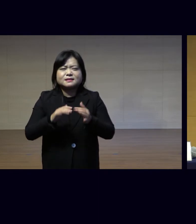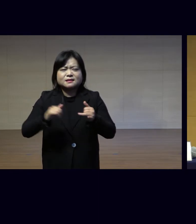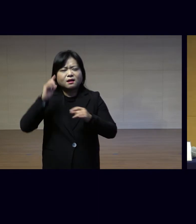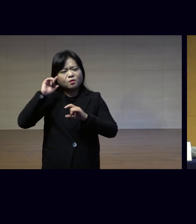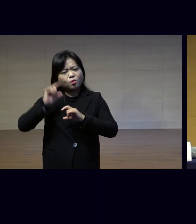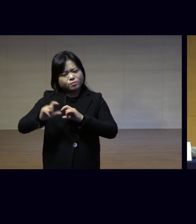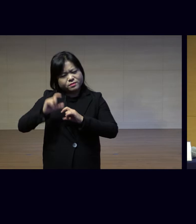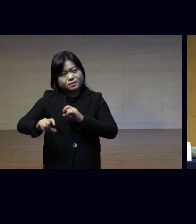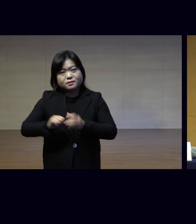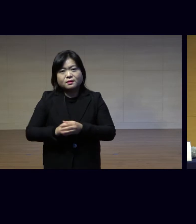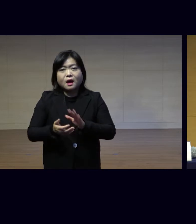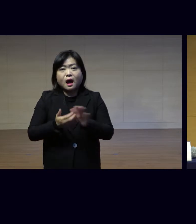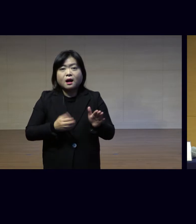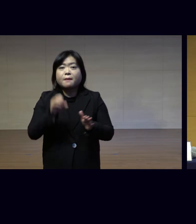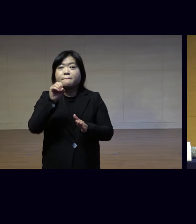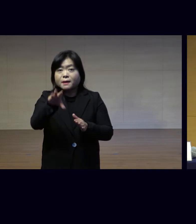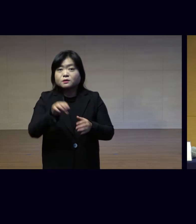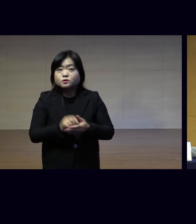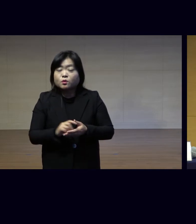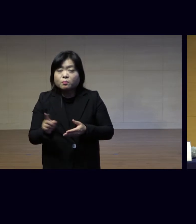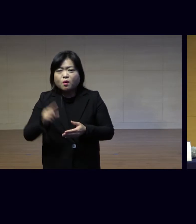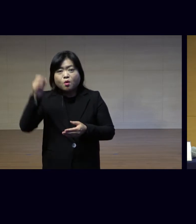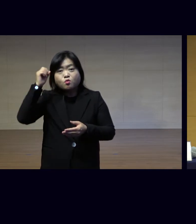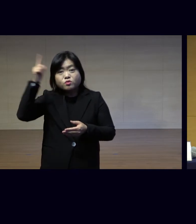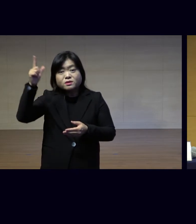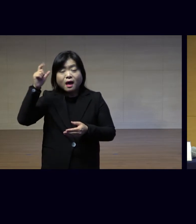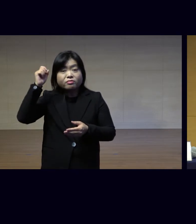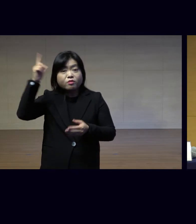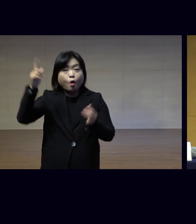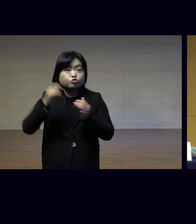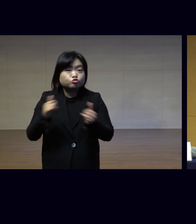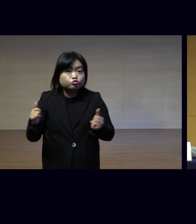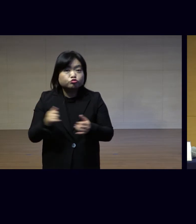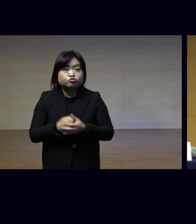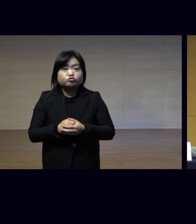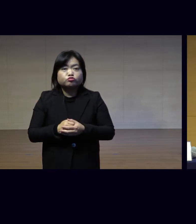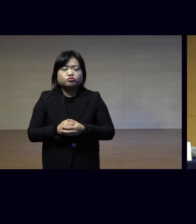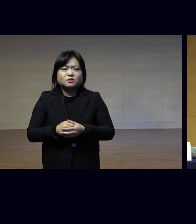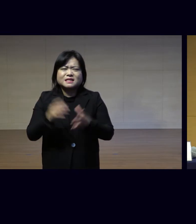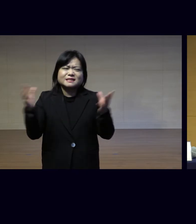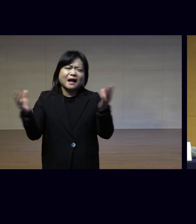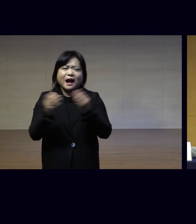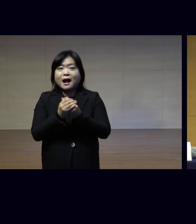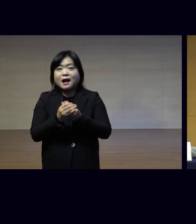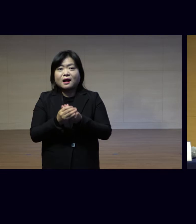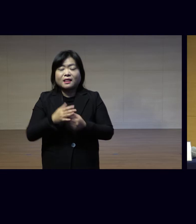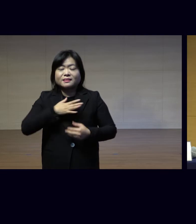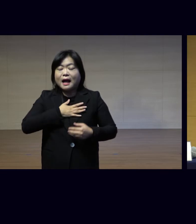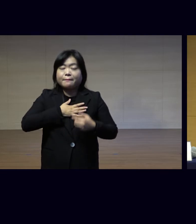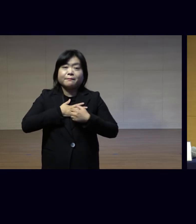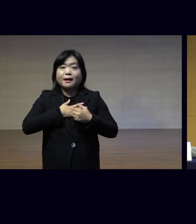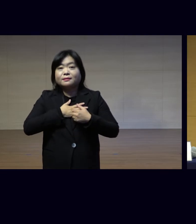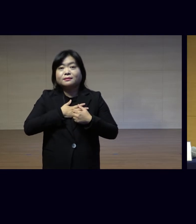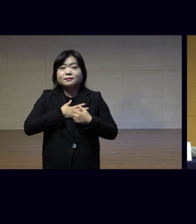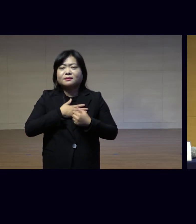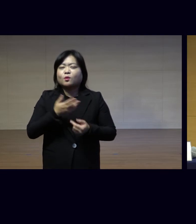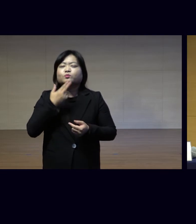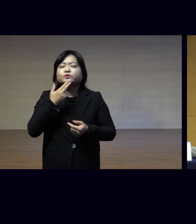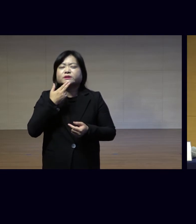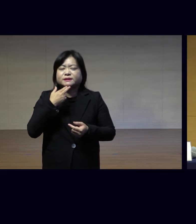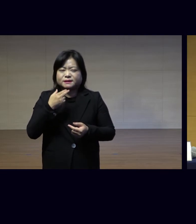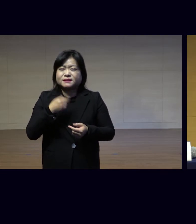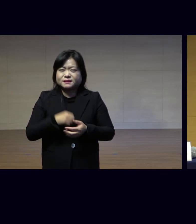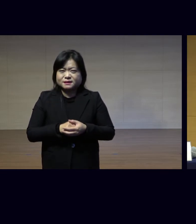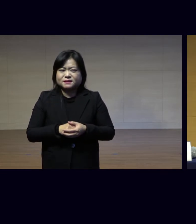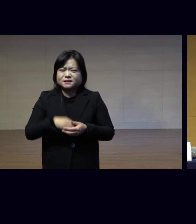고뇌예요. 아까 제가 말씀드렸잖아요. 위대한 영웅, 뭐 이상, 낭만 이런 거